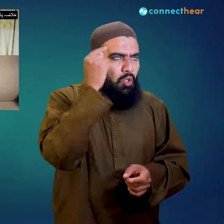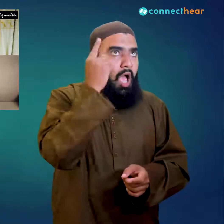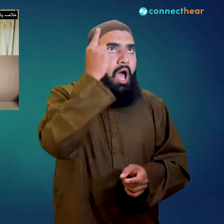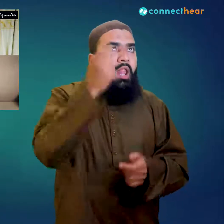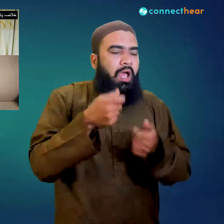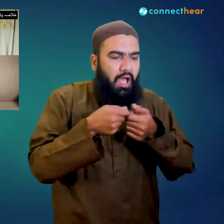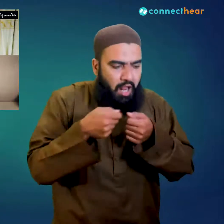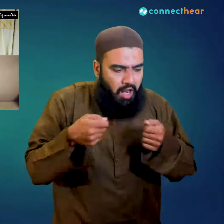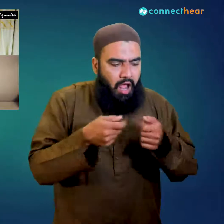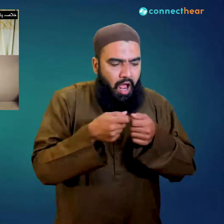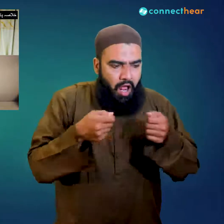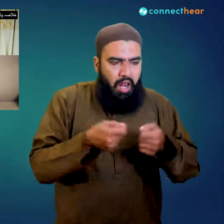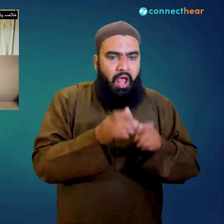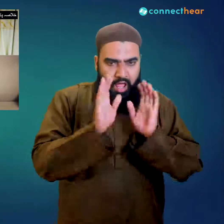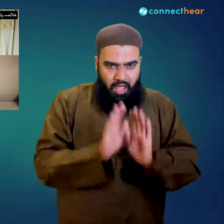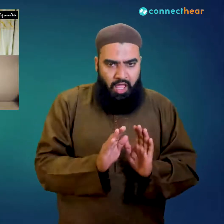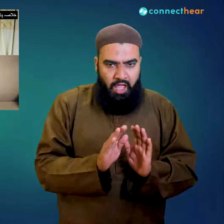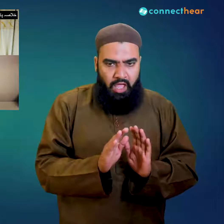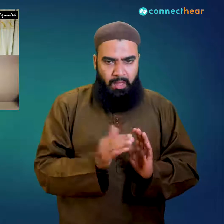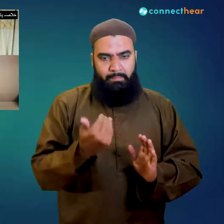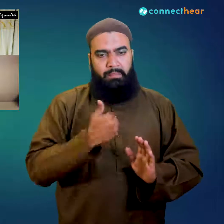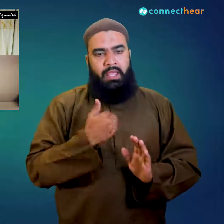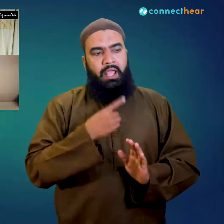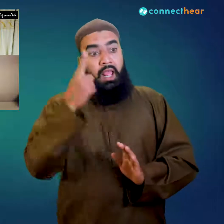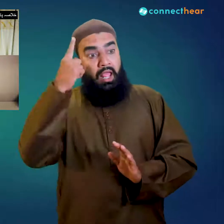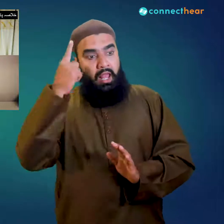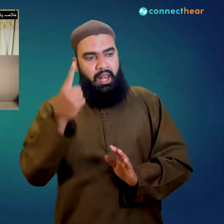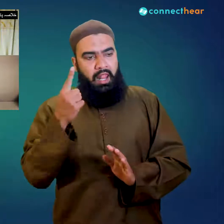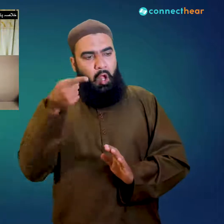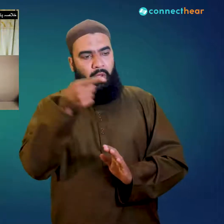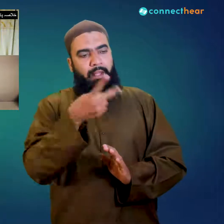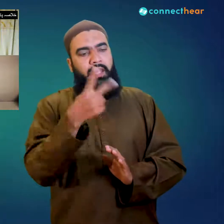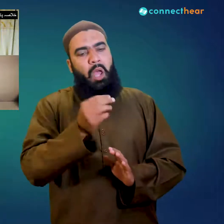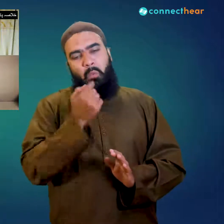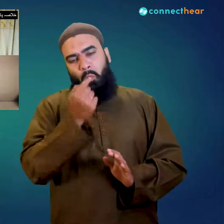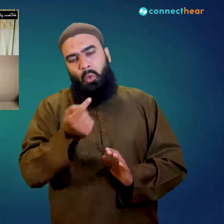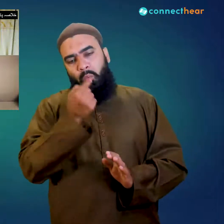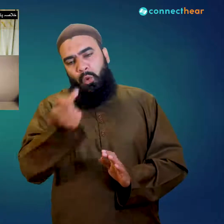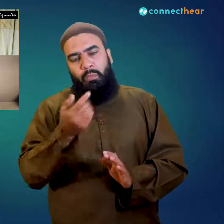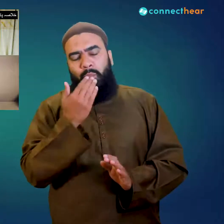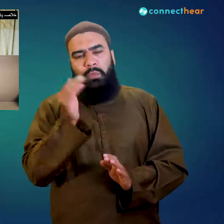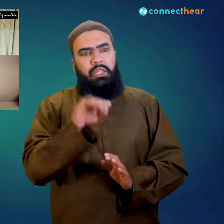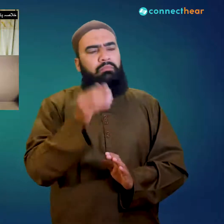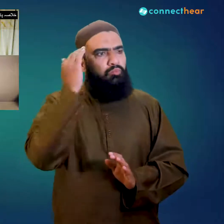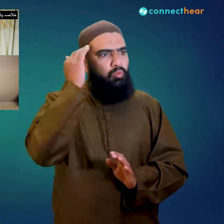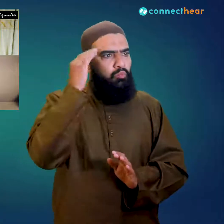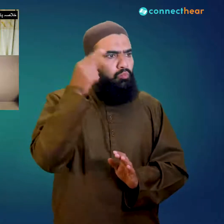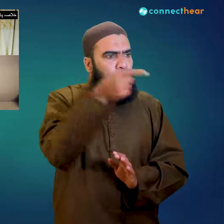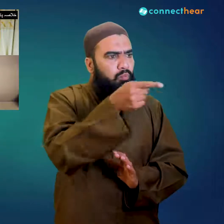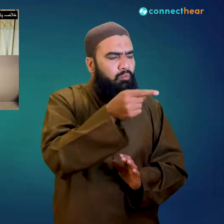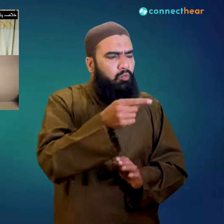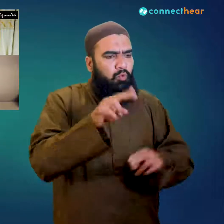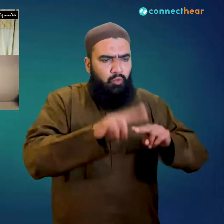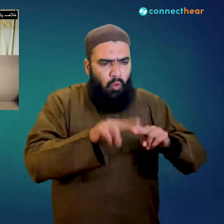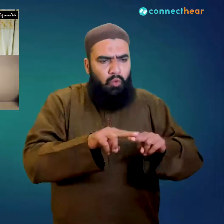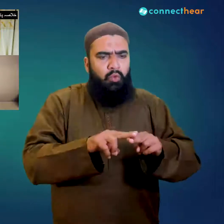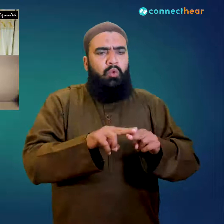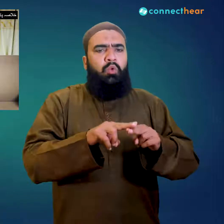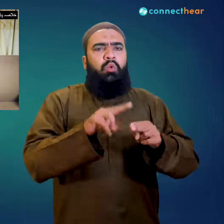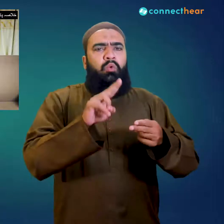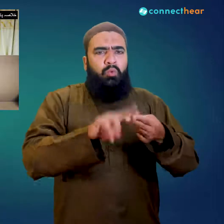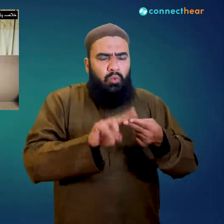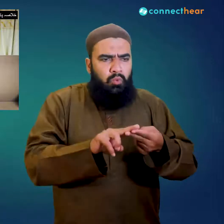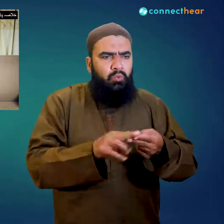گے تو اگر جلوت میں یاد کرو گے تو میں اس سے بہتر جلوت میں تمہیں یاد کروں گا، اور